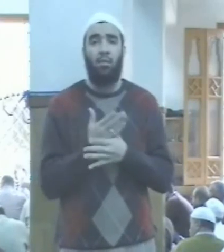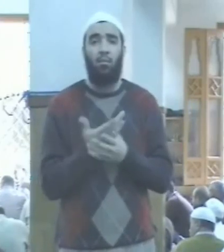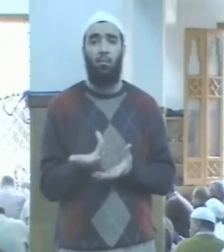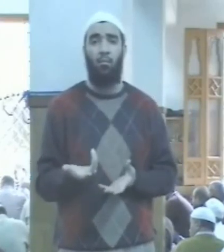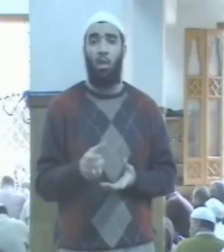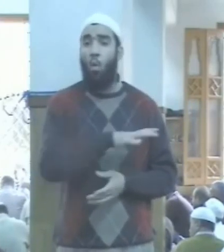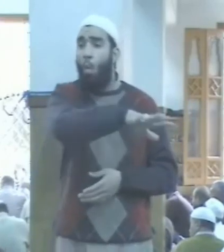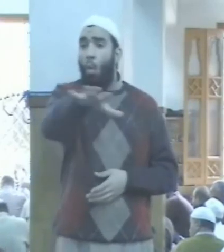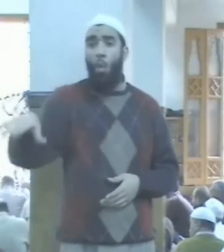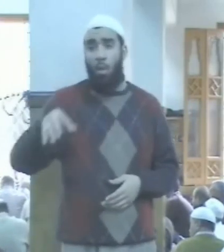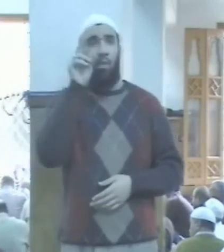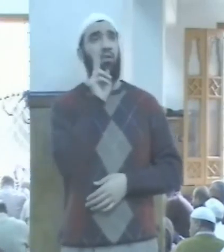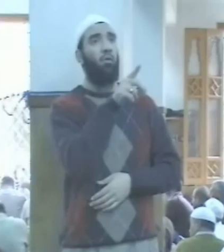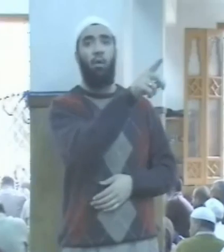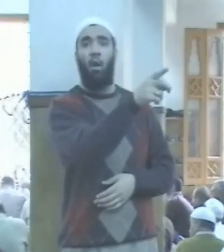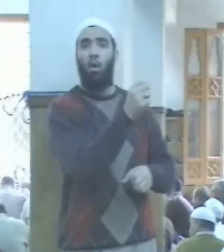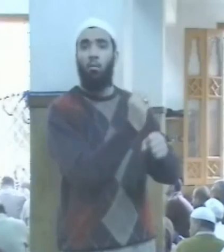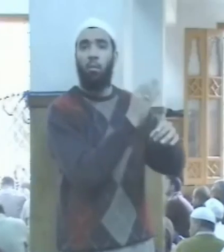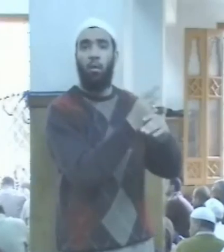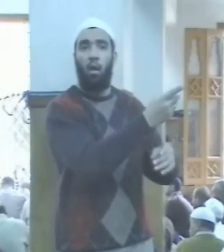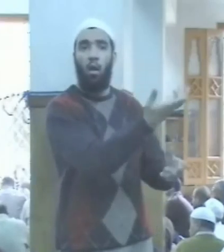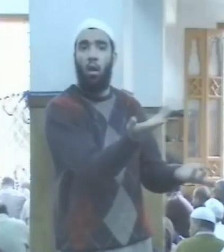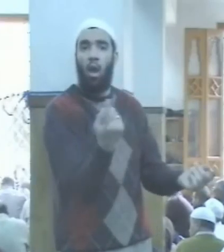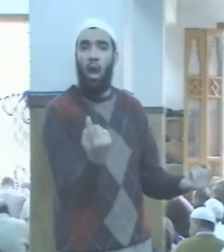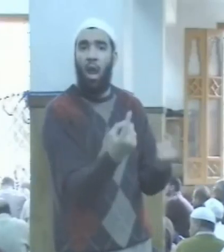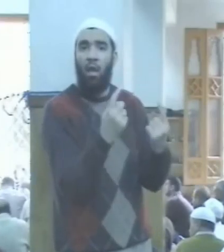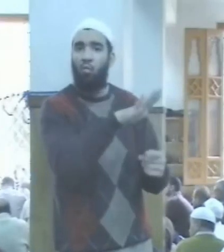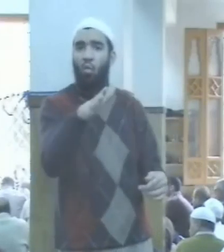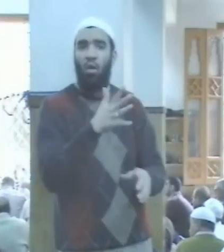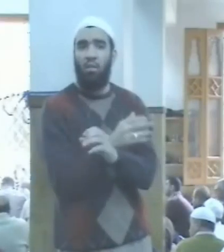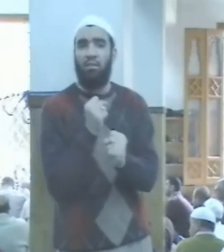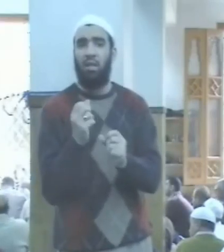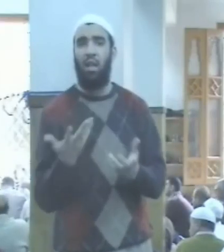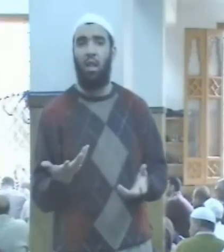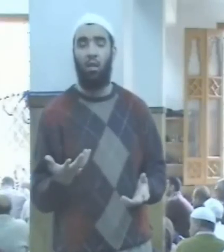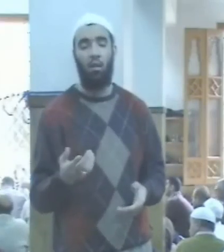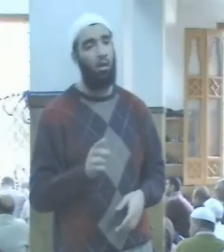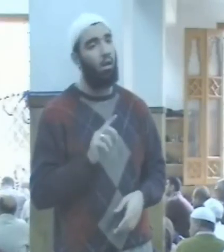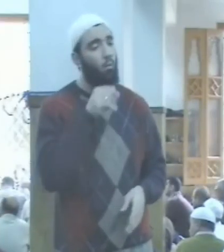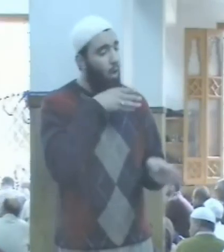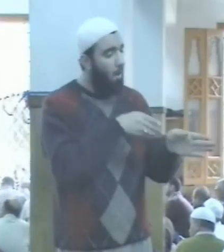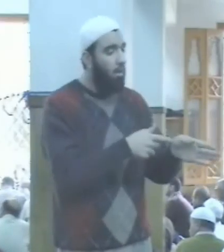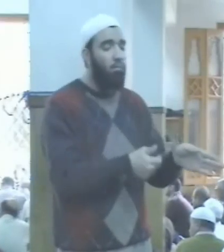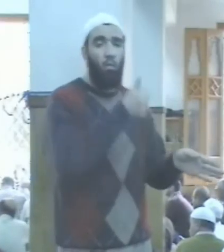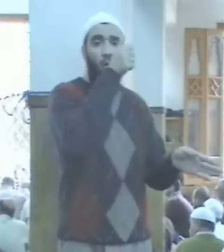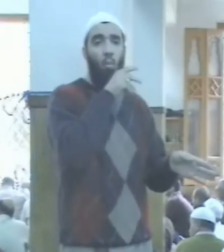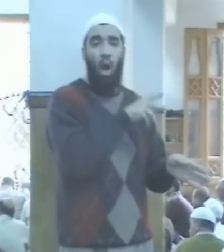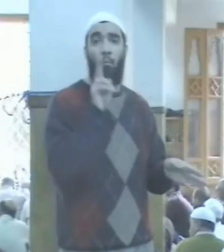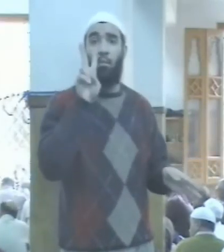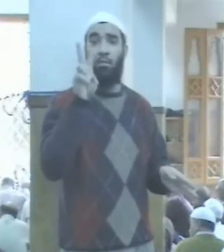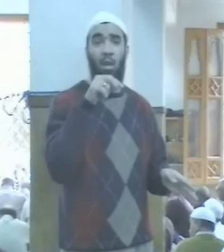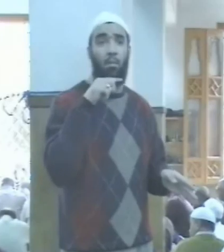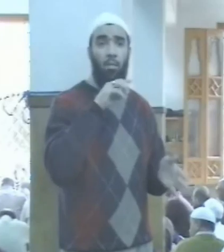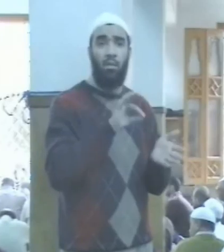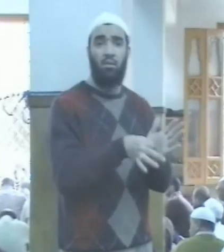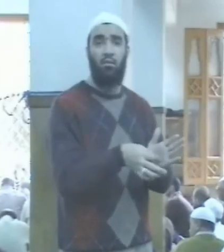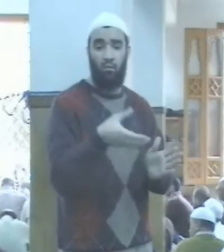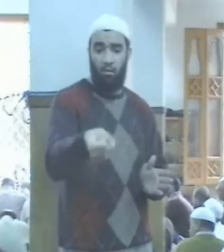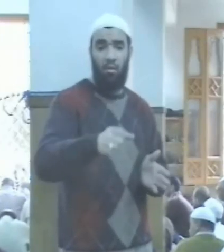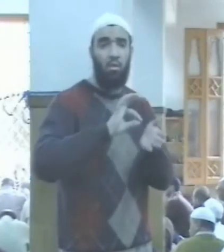أقل من أن ينكر بقلبه، ومعنى ينكر بقلبه ألا